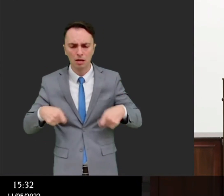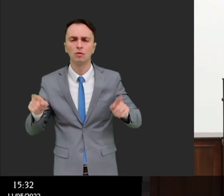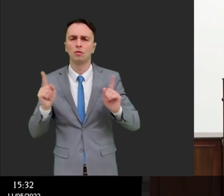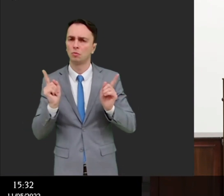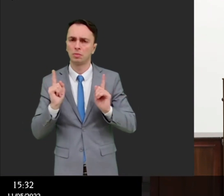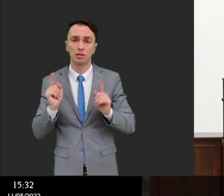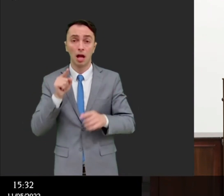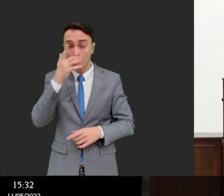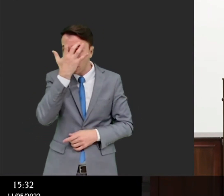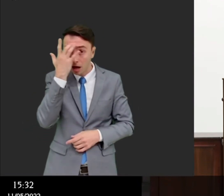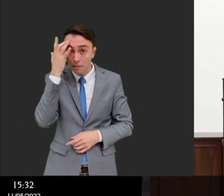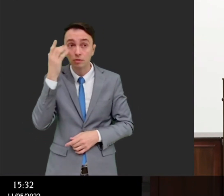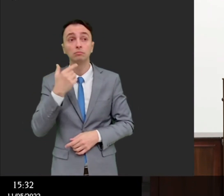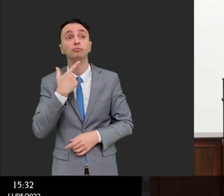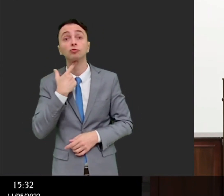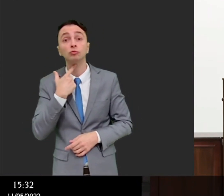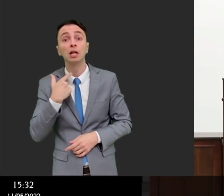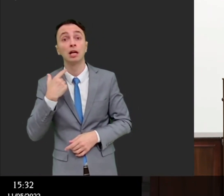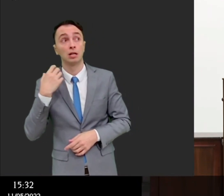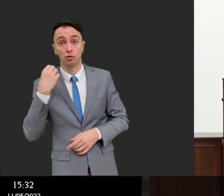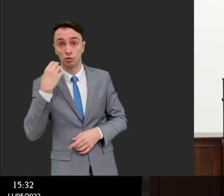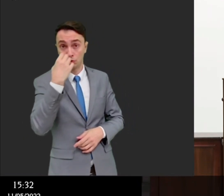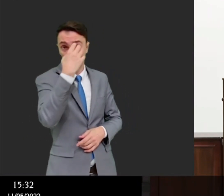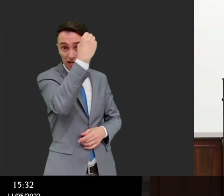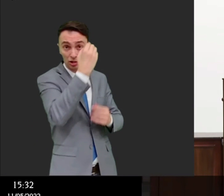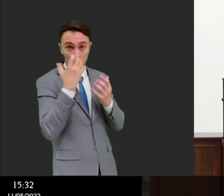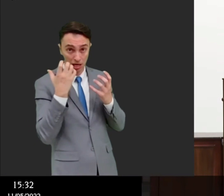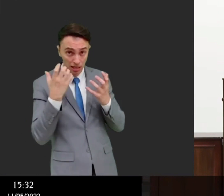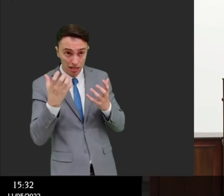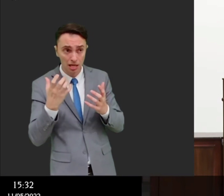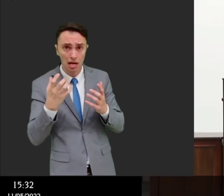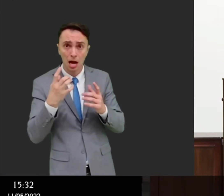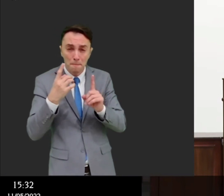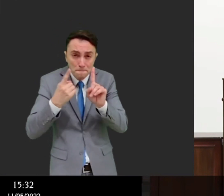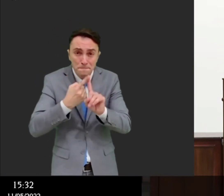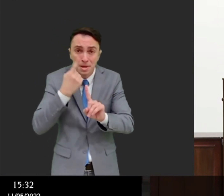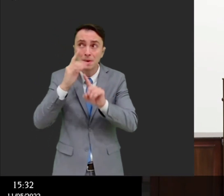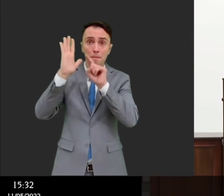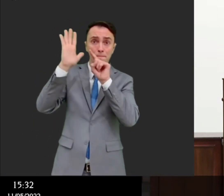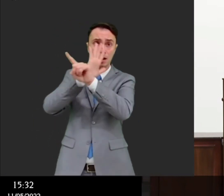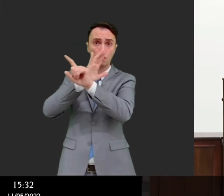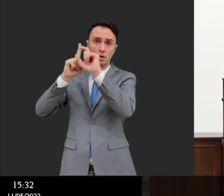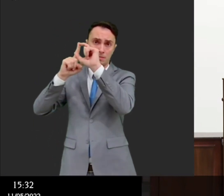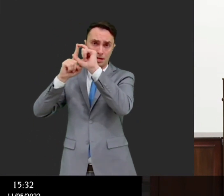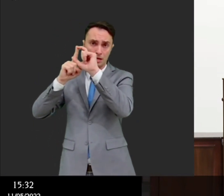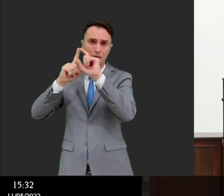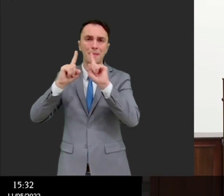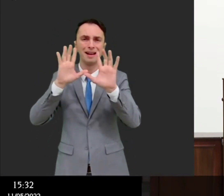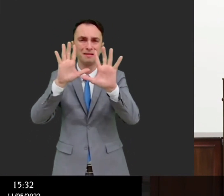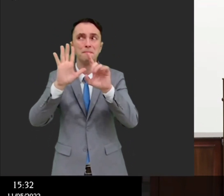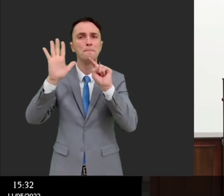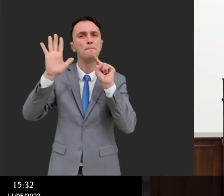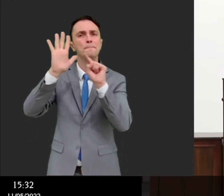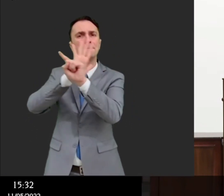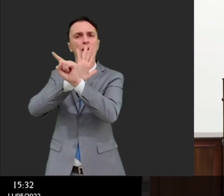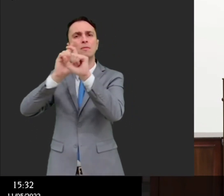quando sente de viajar, pede a palavra, mas também esta coisa de pedir a palavra,